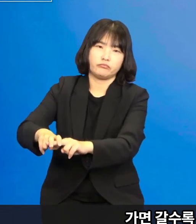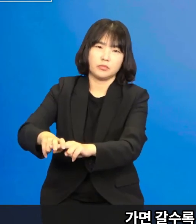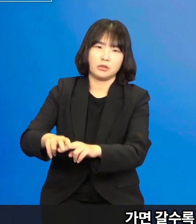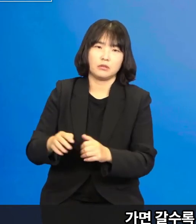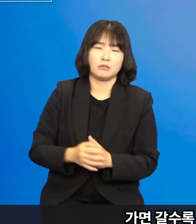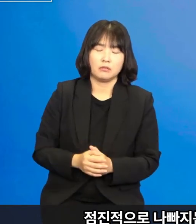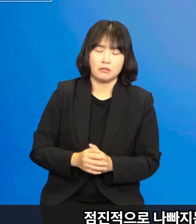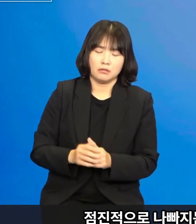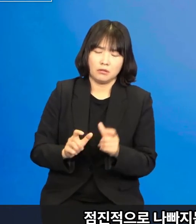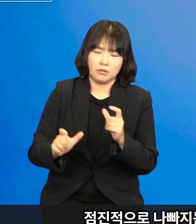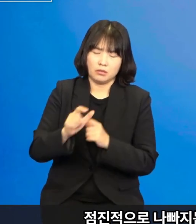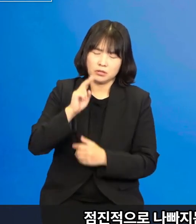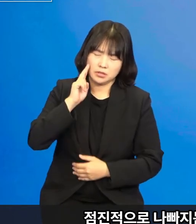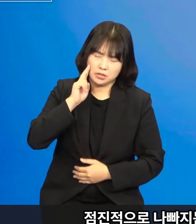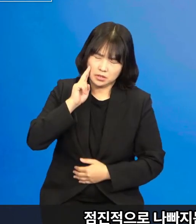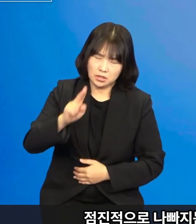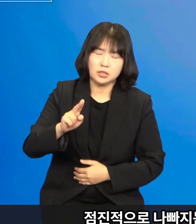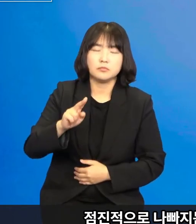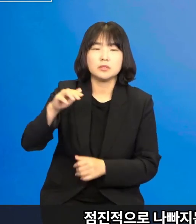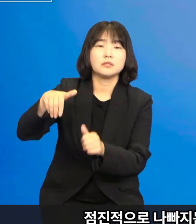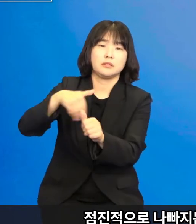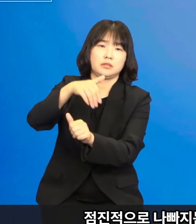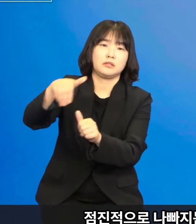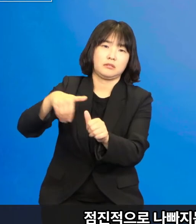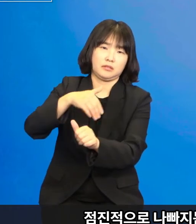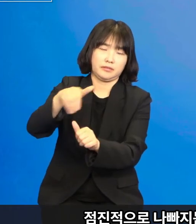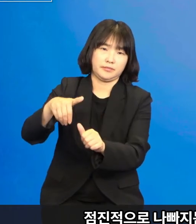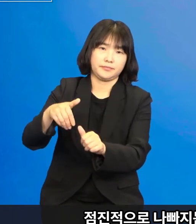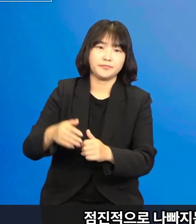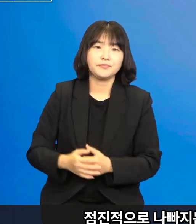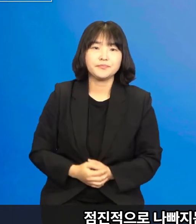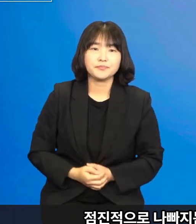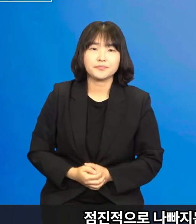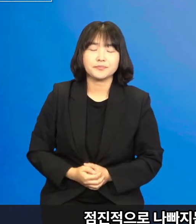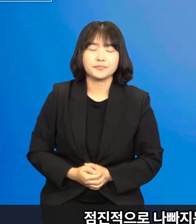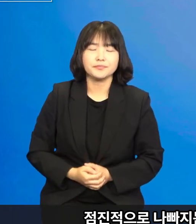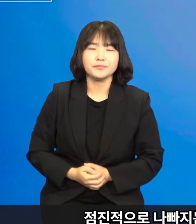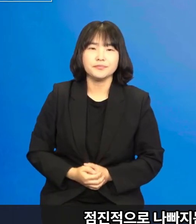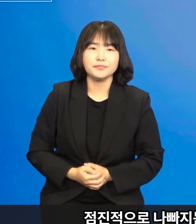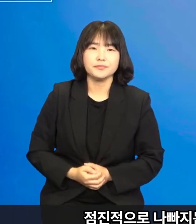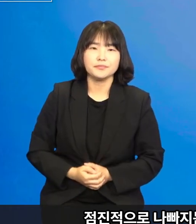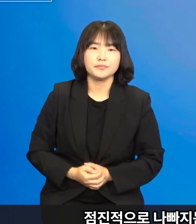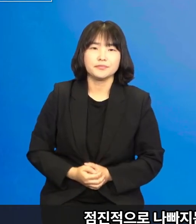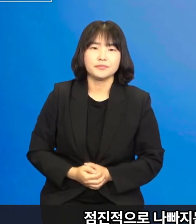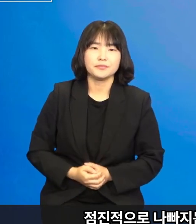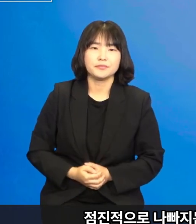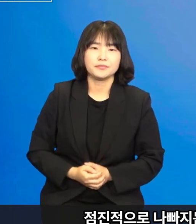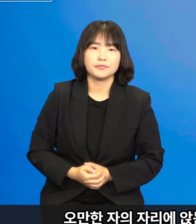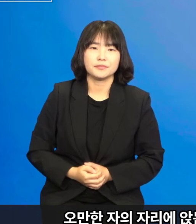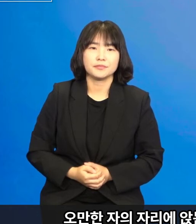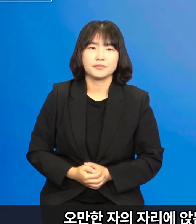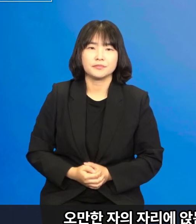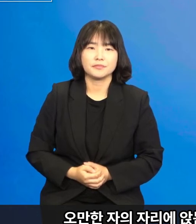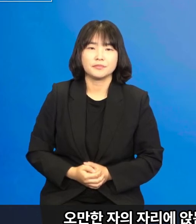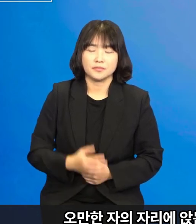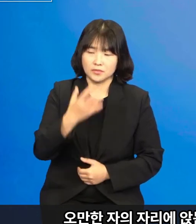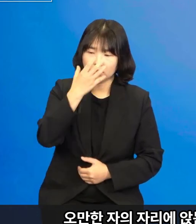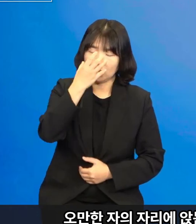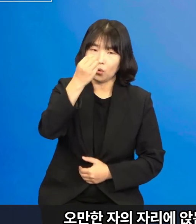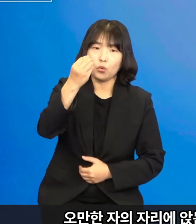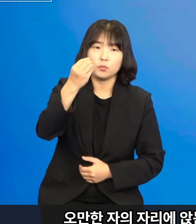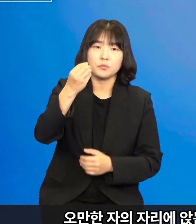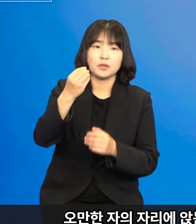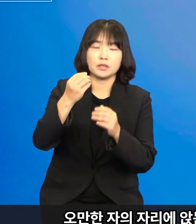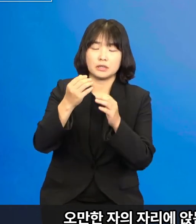심각해지는 것이죠. 점진적으로 나빠지는 하강을 보여주고 있습니다. 이 오만한